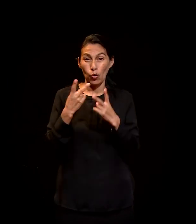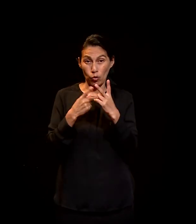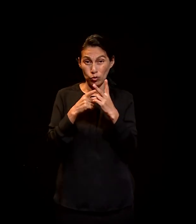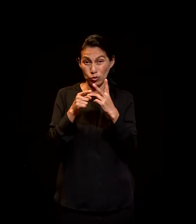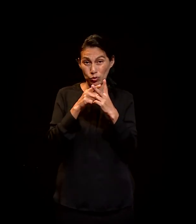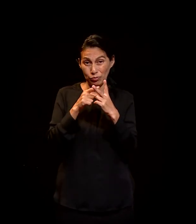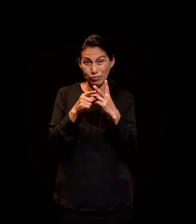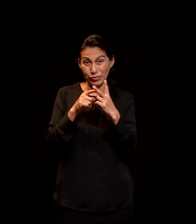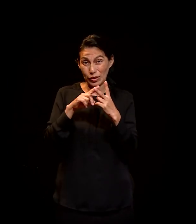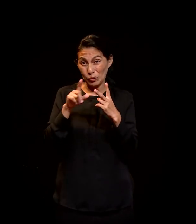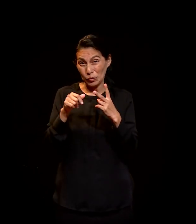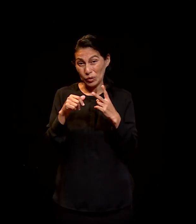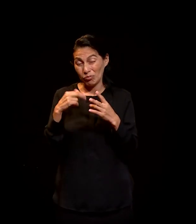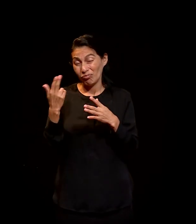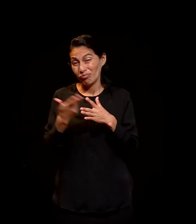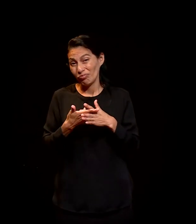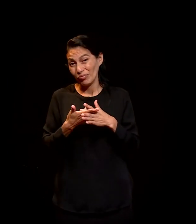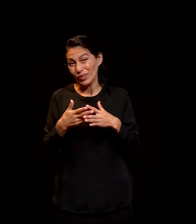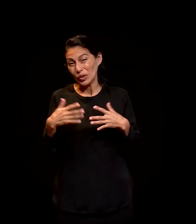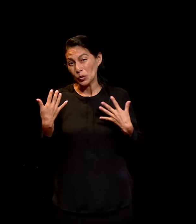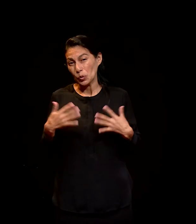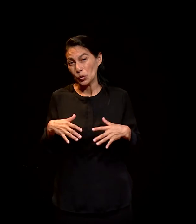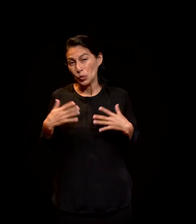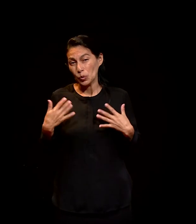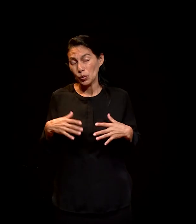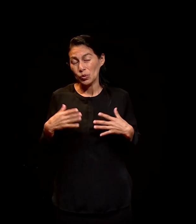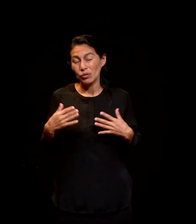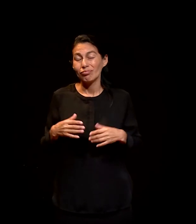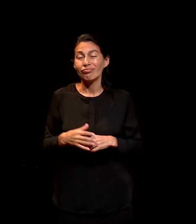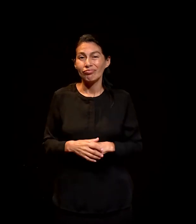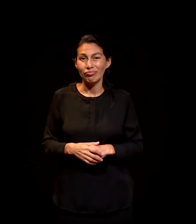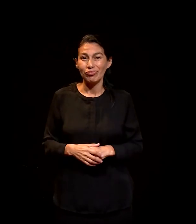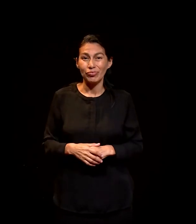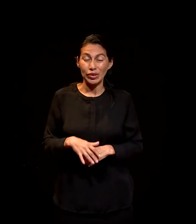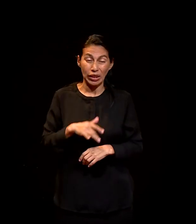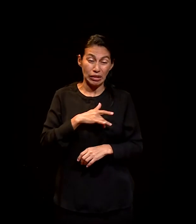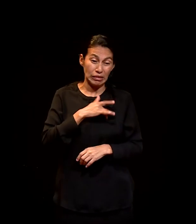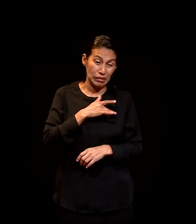terminaron suicidándose porque no tenían